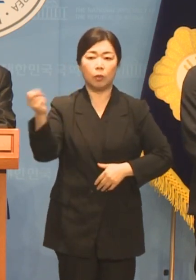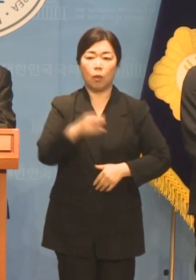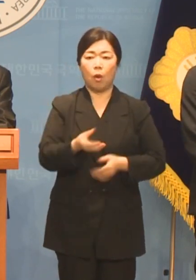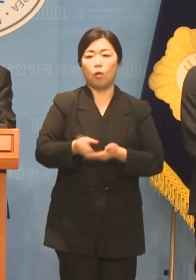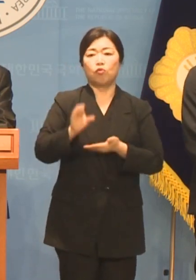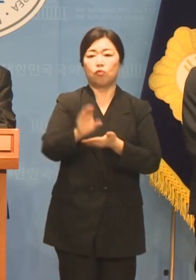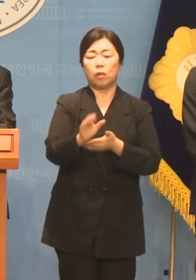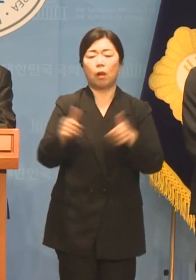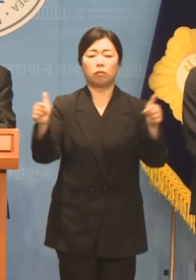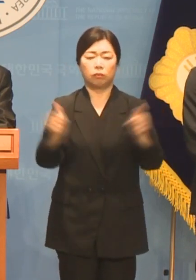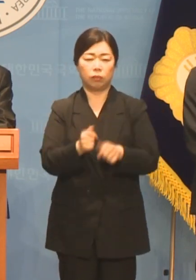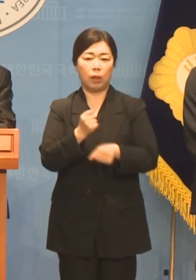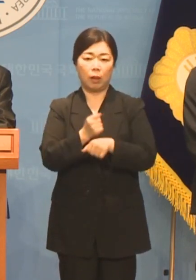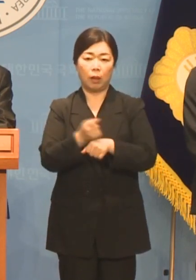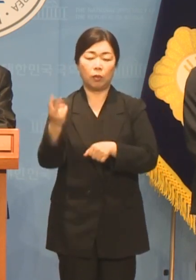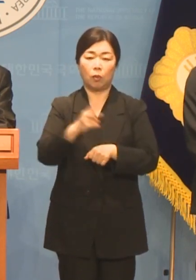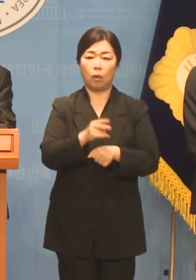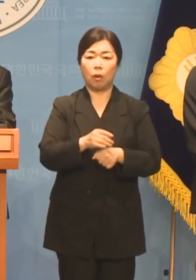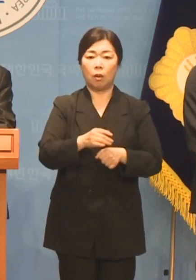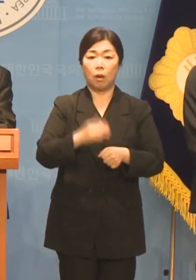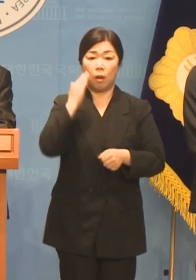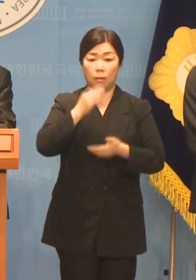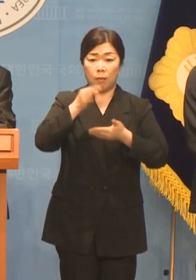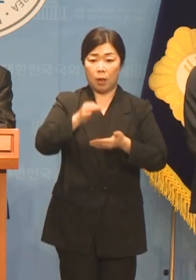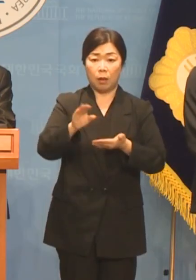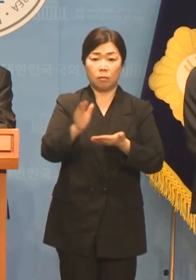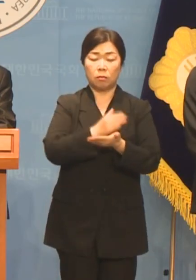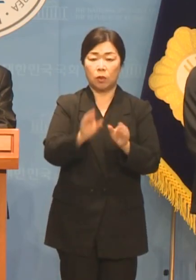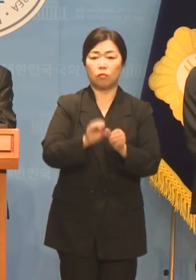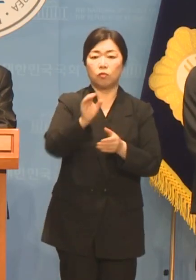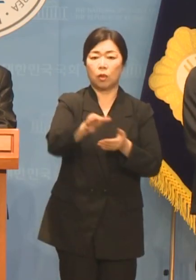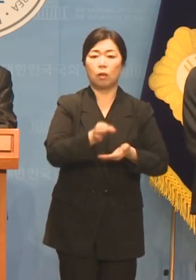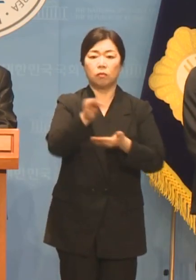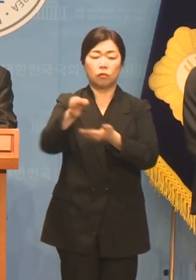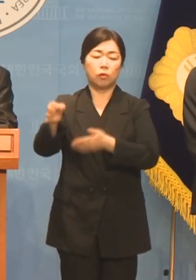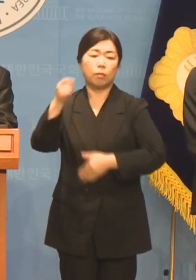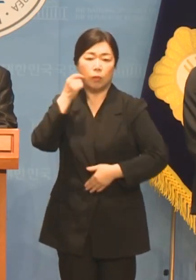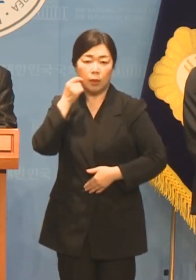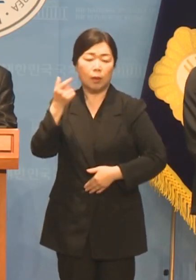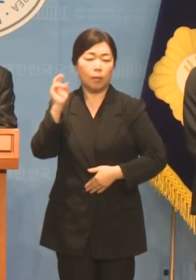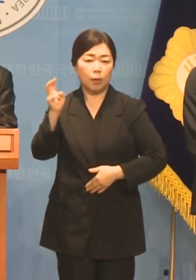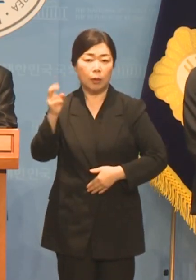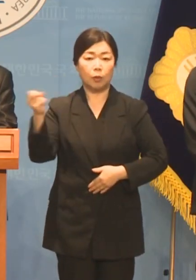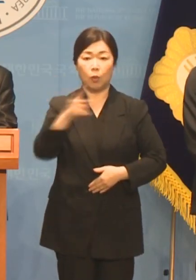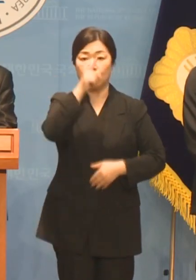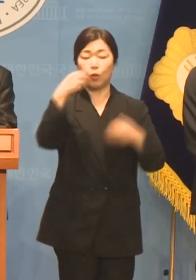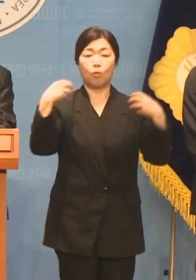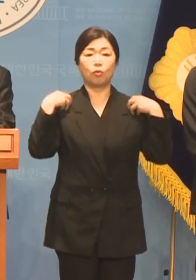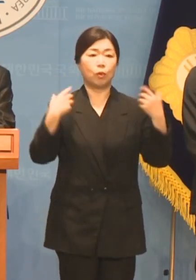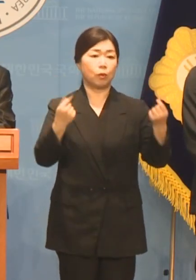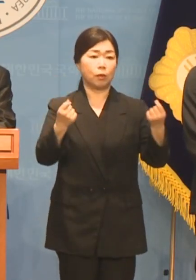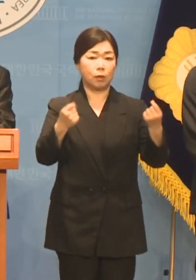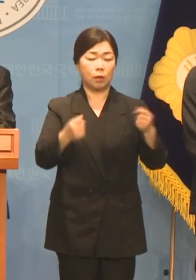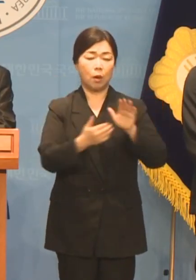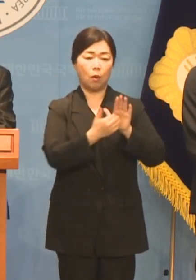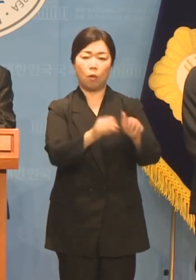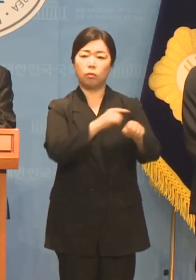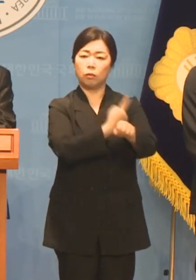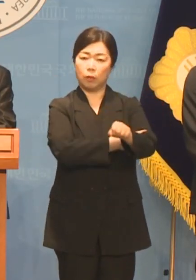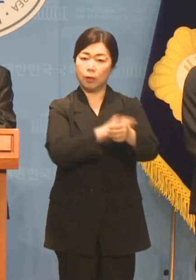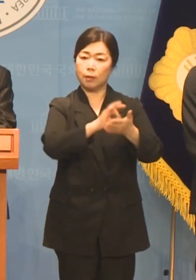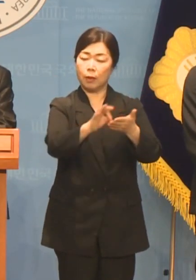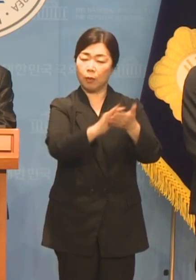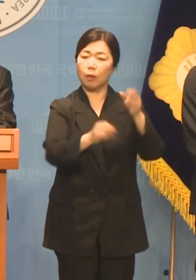및 유상증자가 어렵다고 볼멘 소리를 하고 정부 여당도 그에 동의해서 거부권 행사